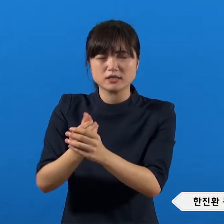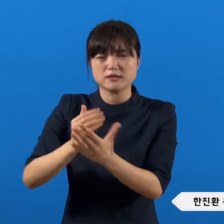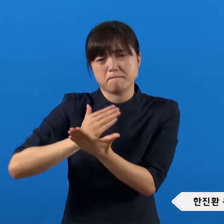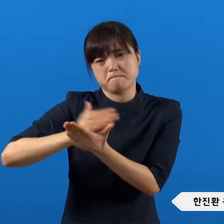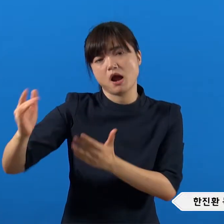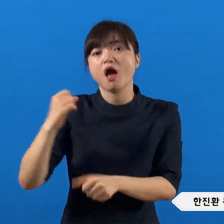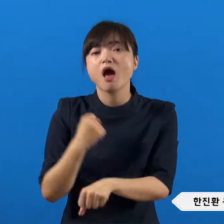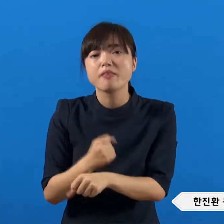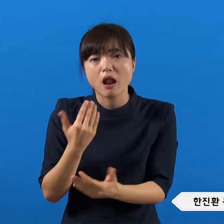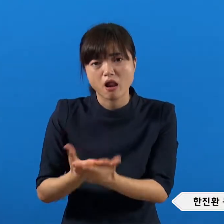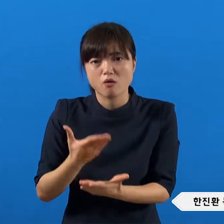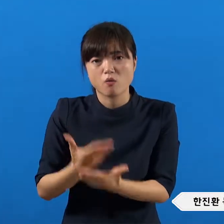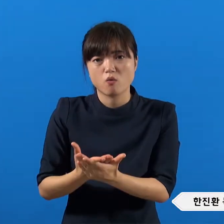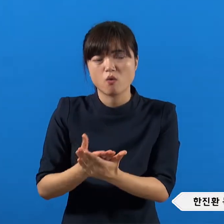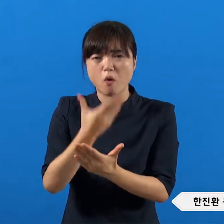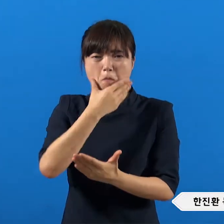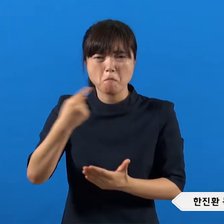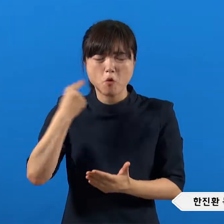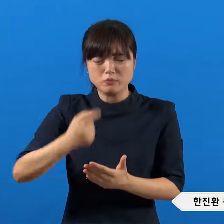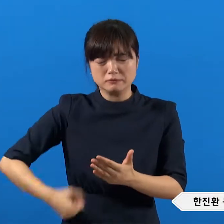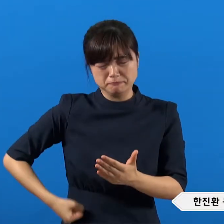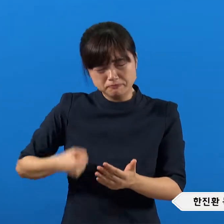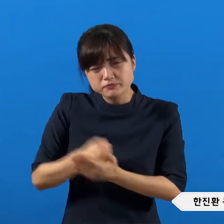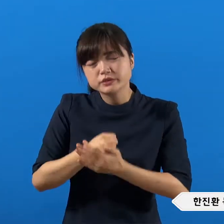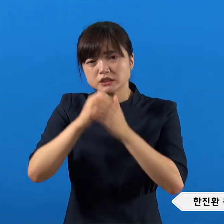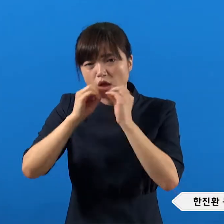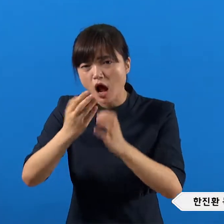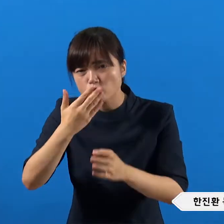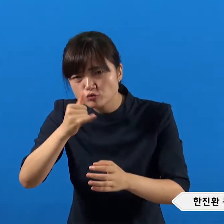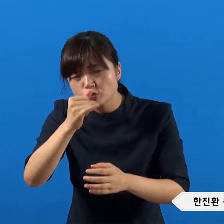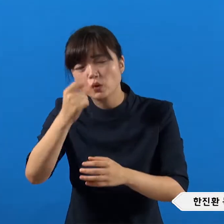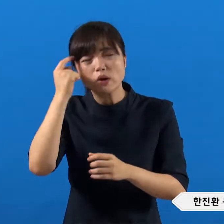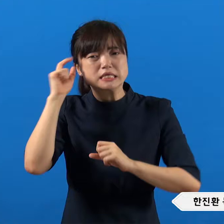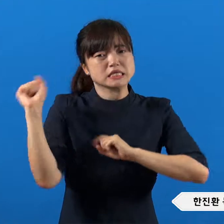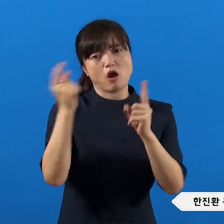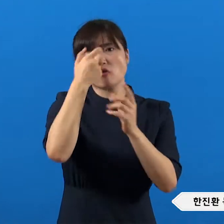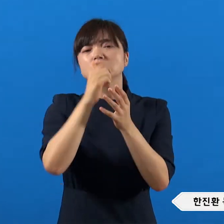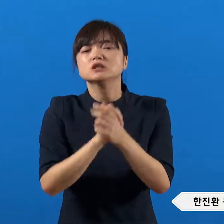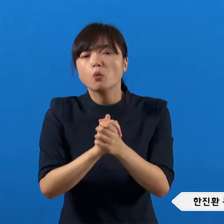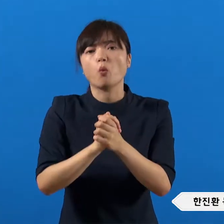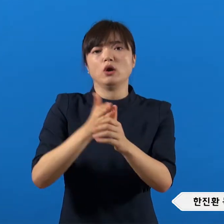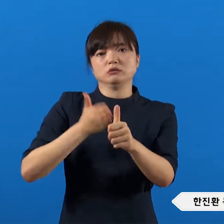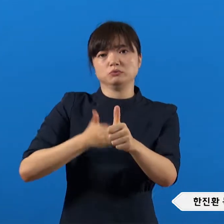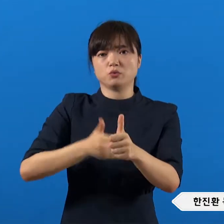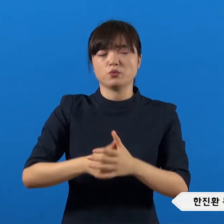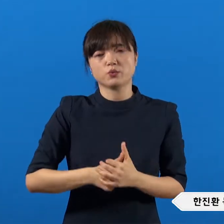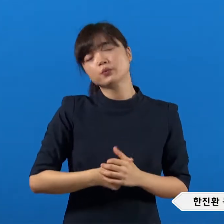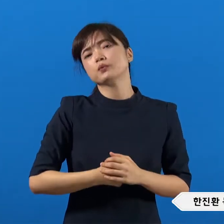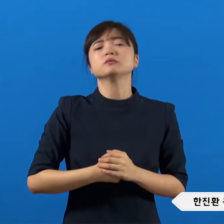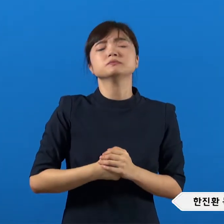우리가 담대히 복음을 전할 수 있도록 깨어서 기도해야 되겠습니다.